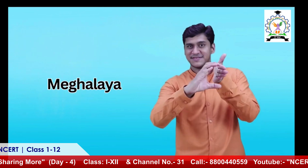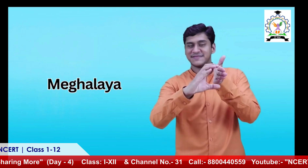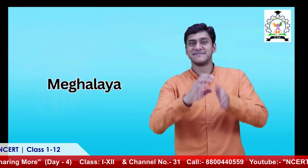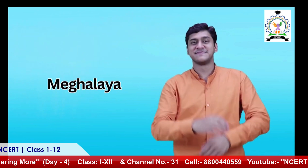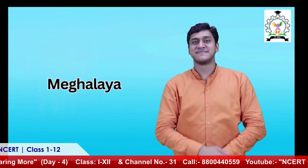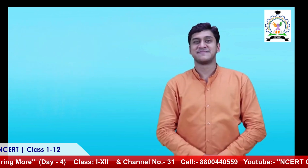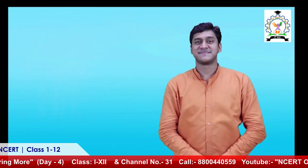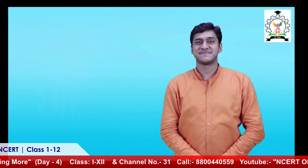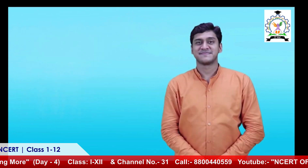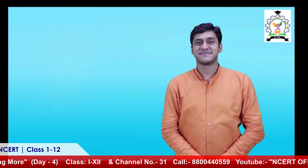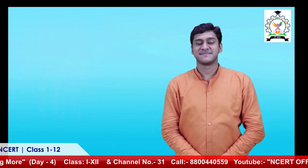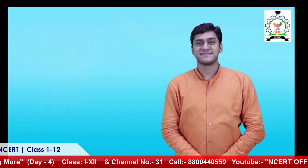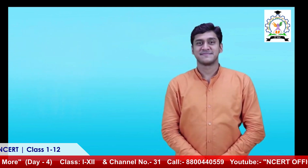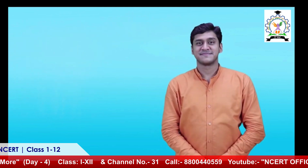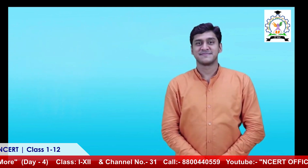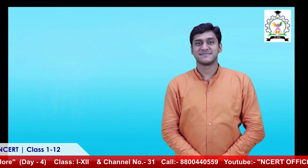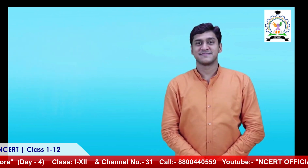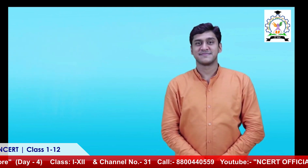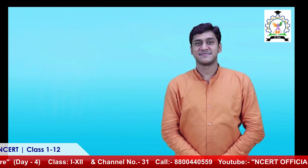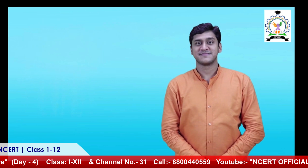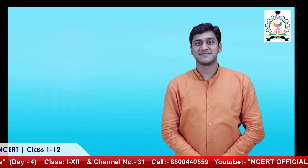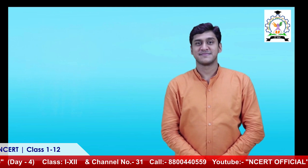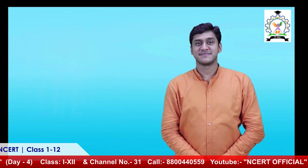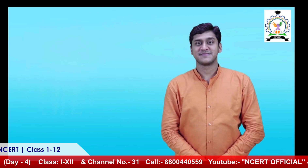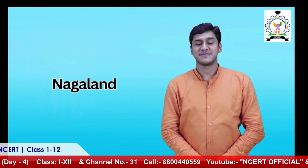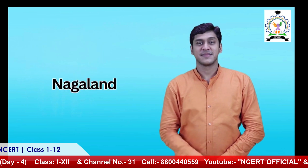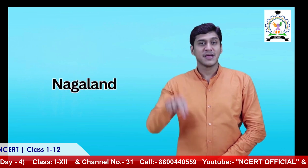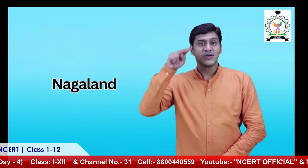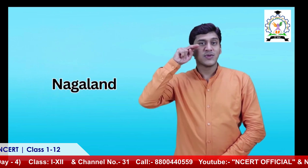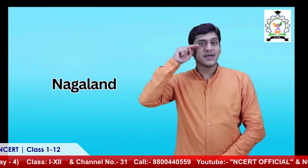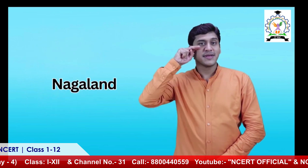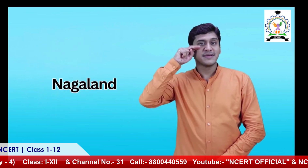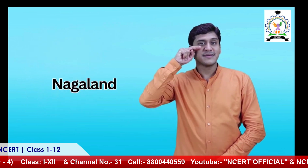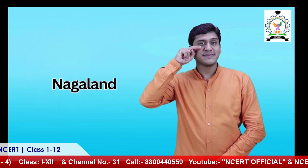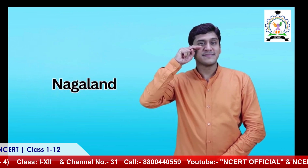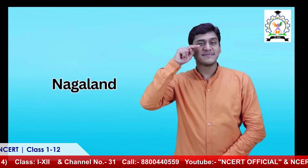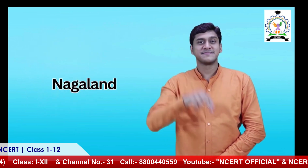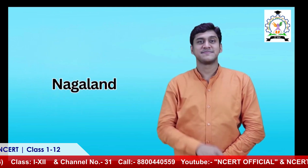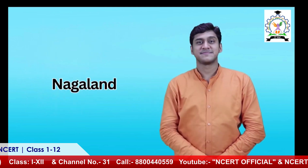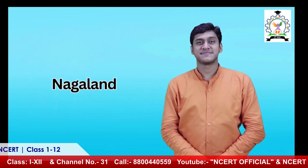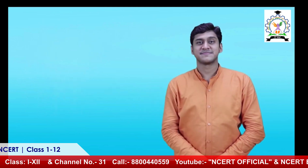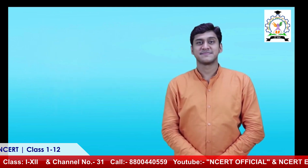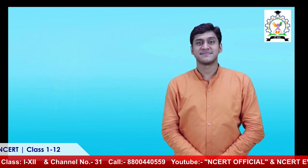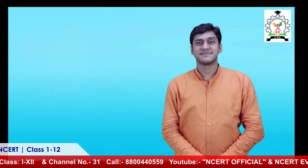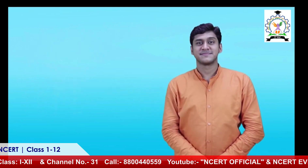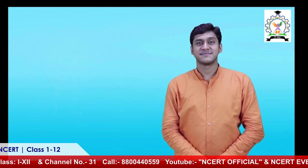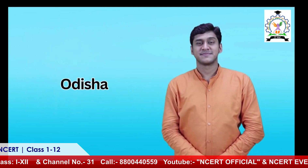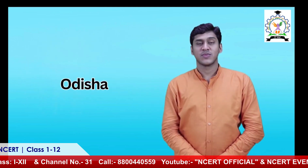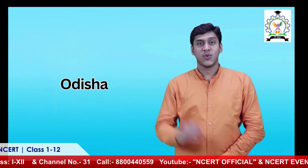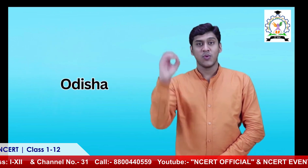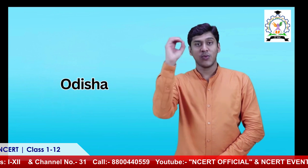मेघालय, नागालैंड,